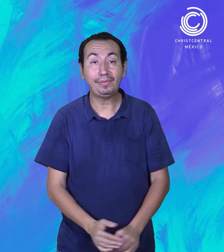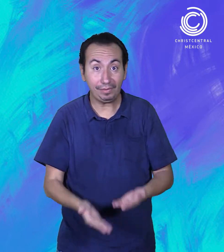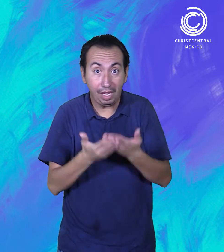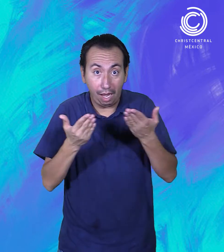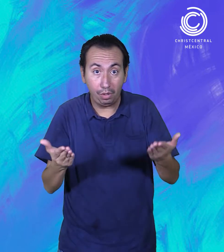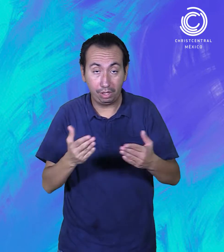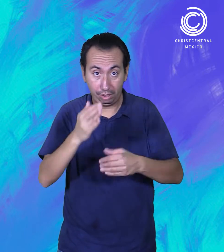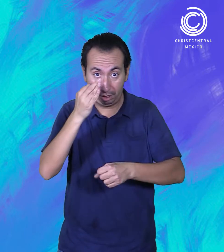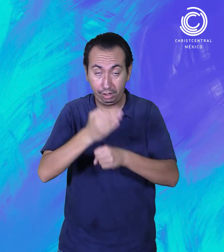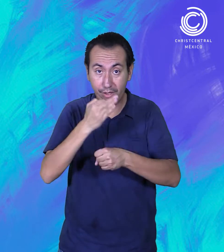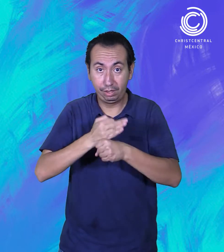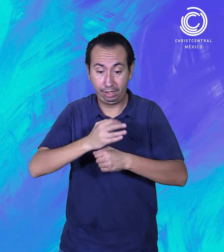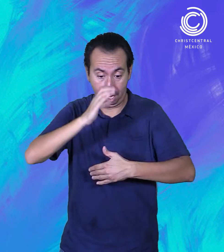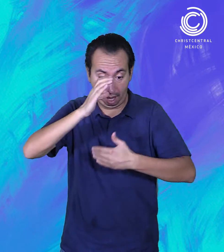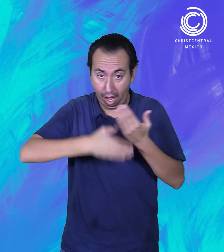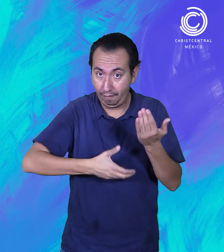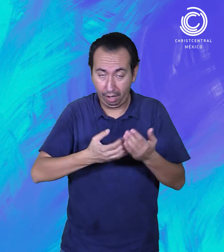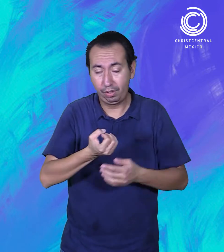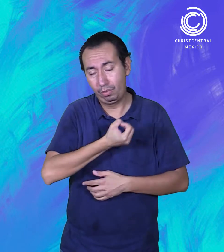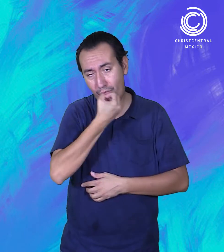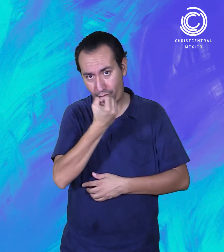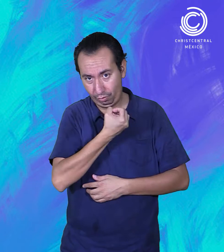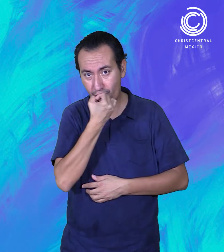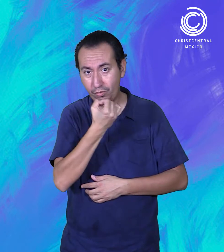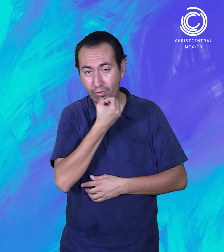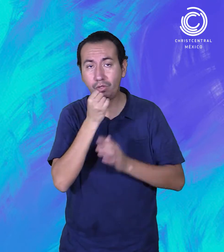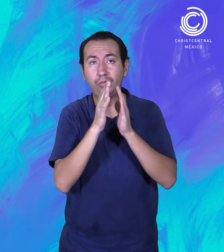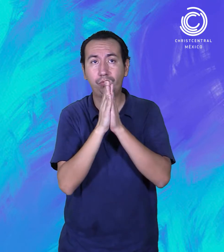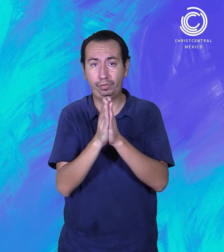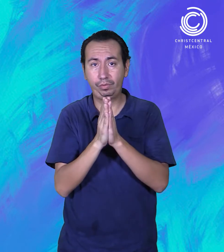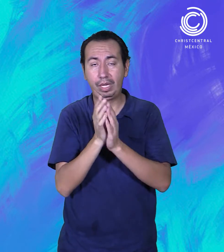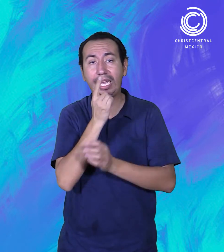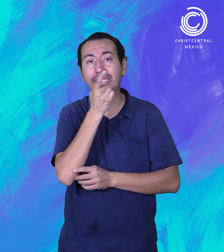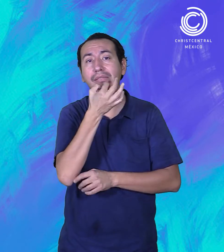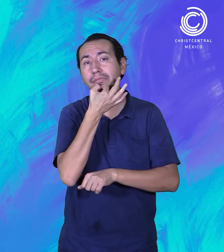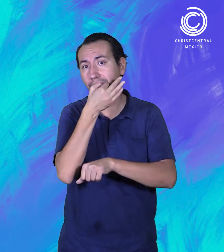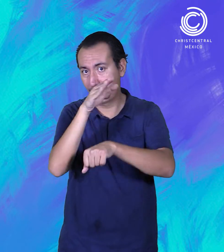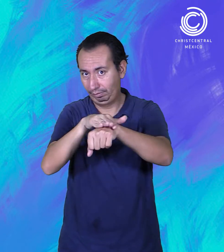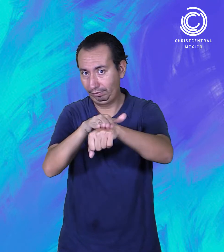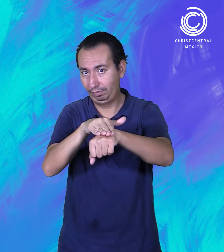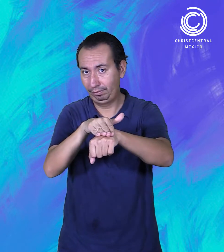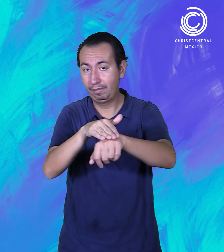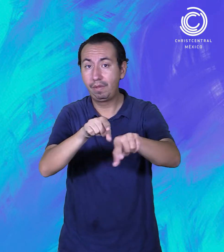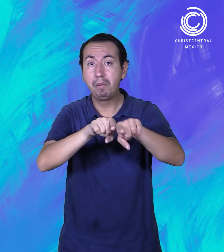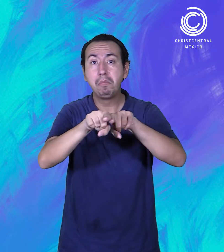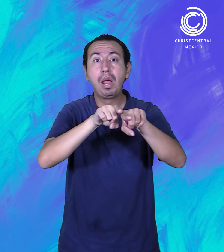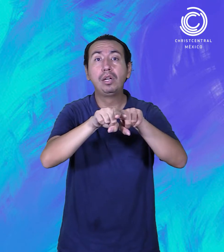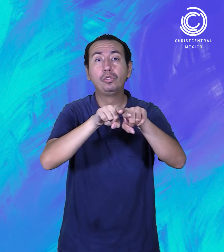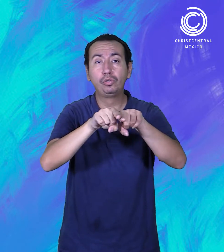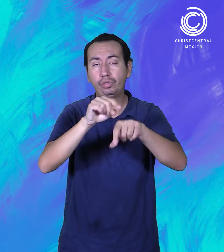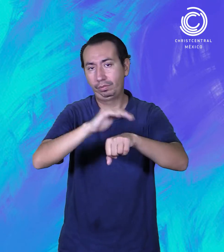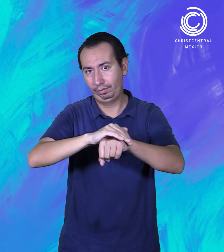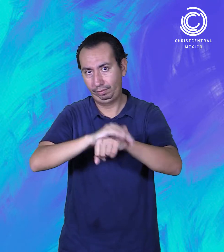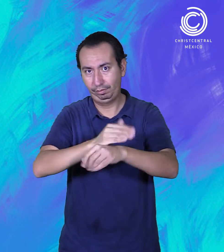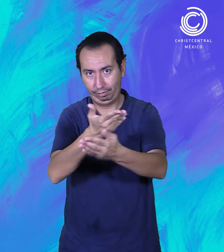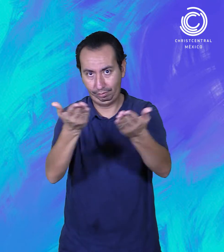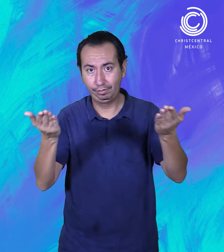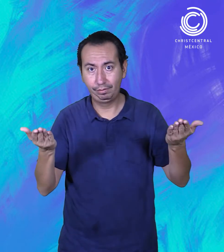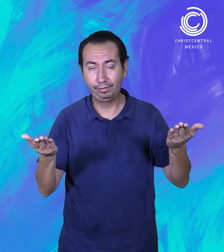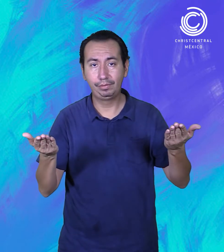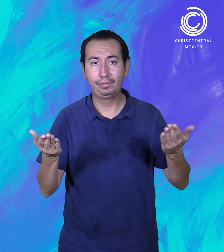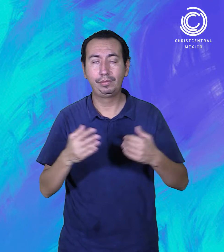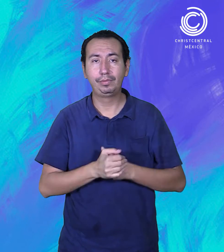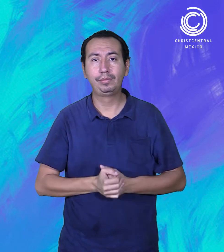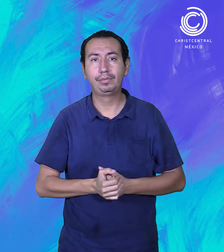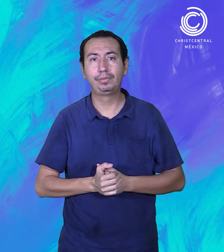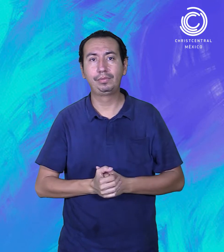con una oración y terminar también diciéndoles, hermanos y amigos, que